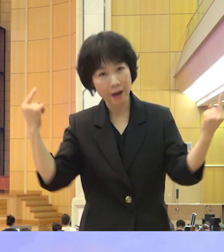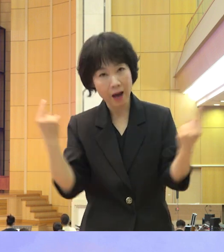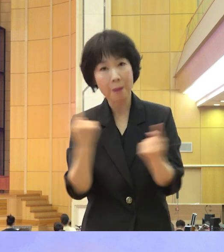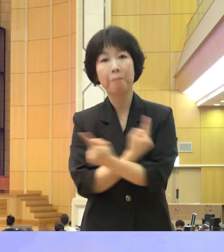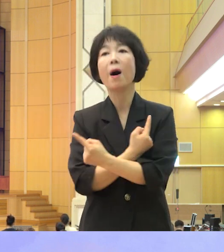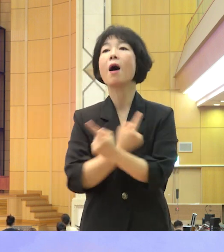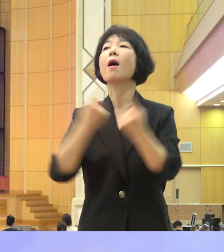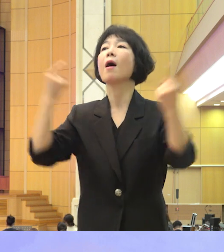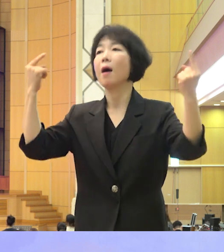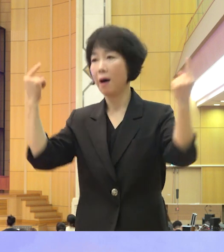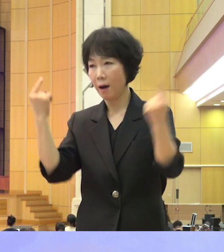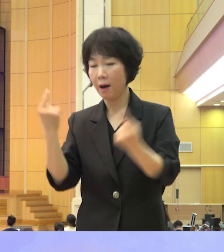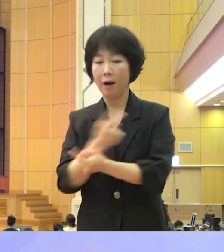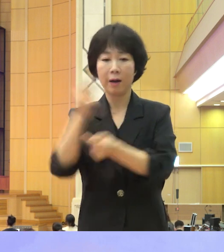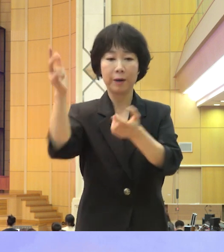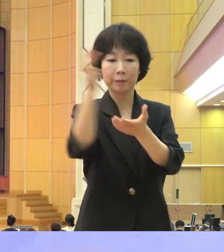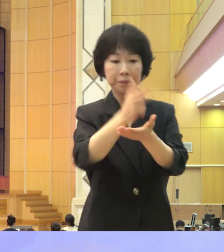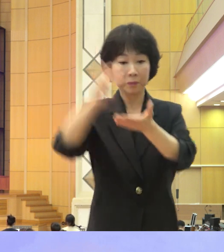여호와 라파